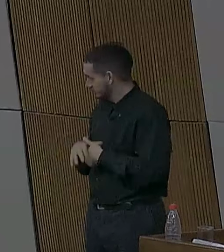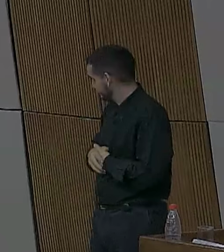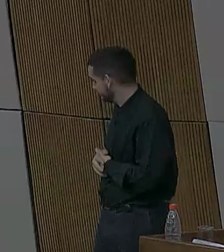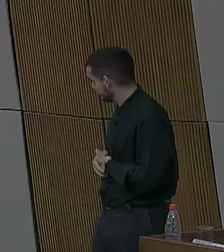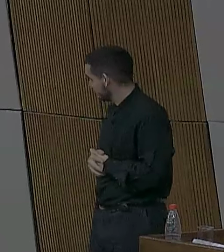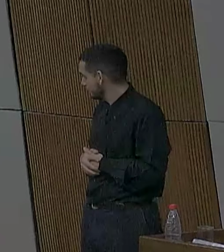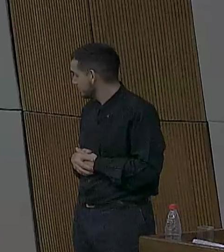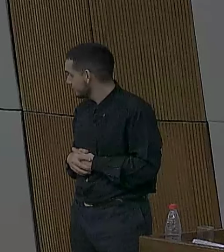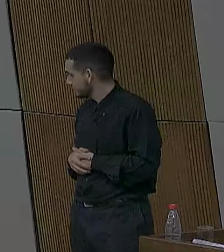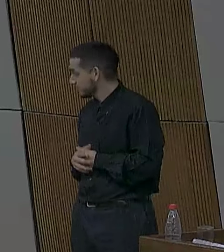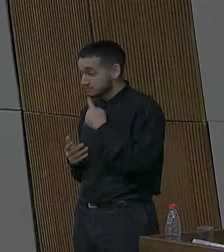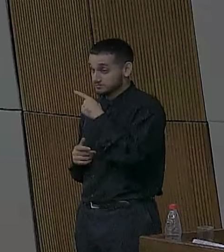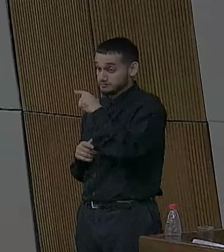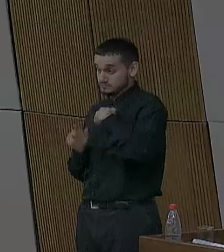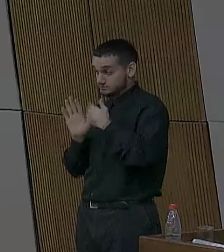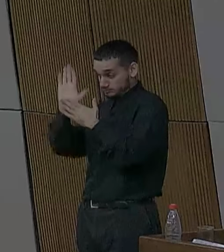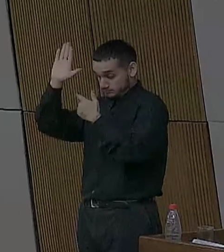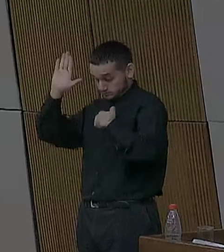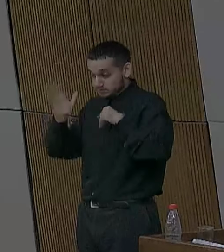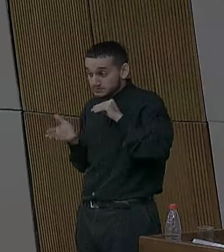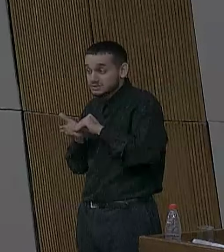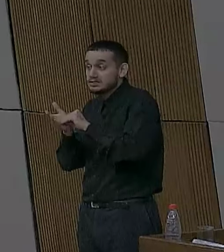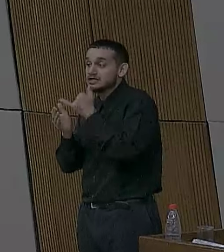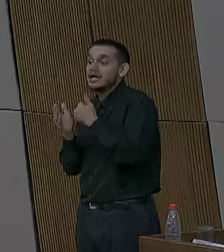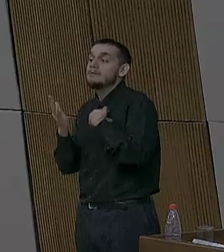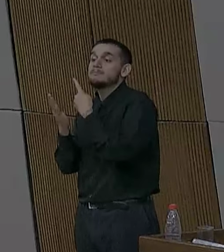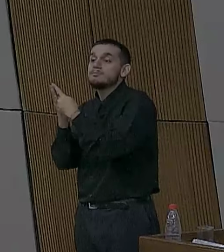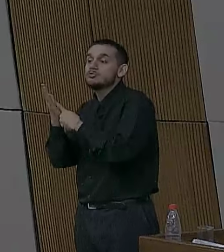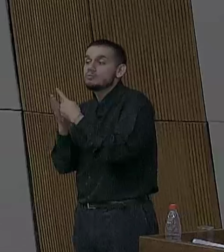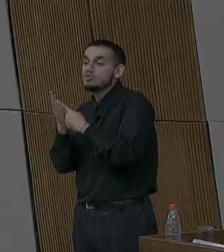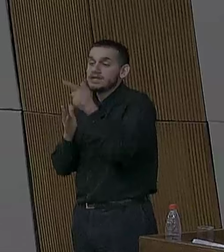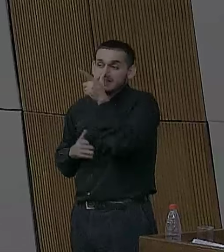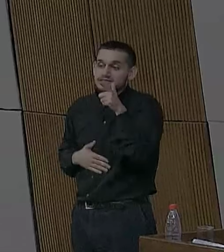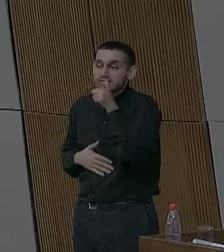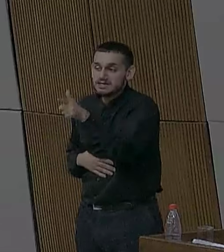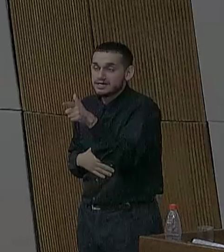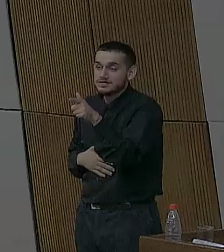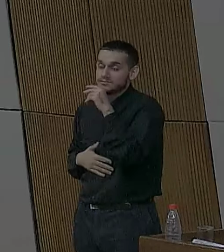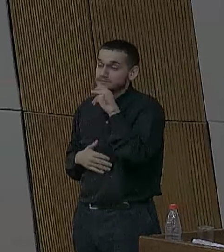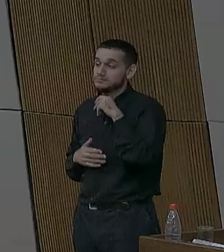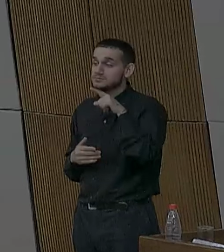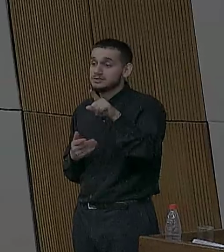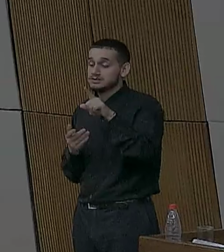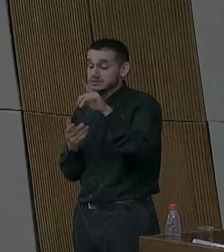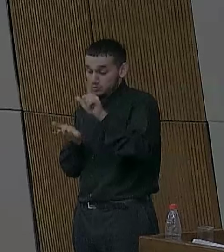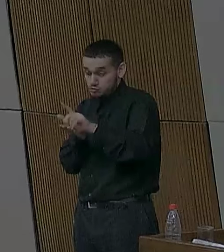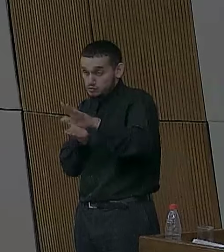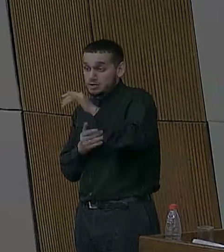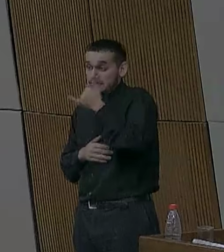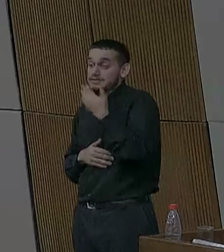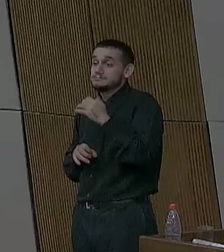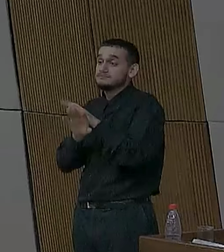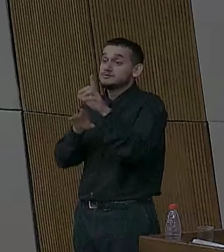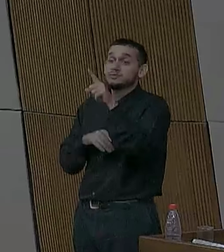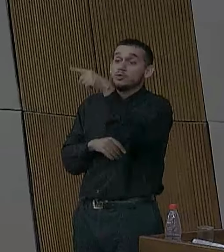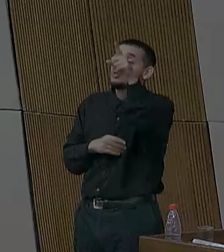en ese asumir también la propuesta directa, el sector tiene algo que no tienen